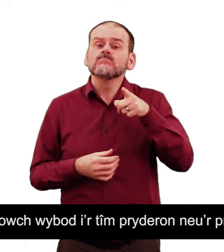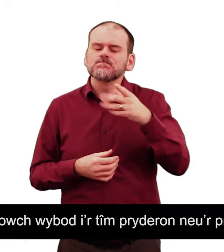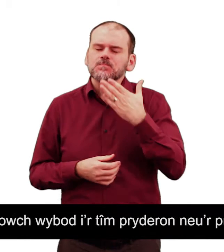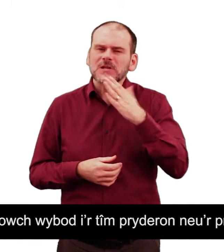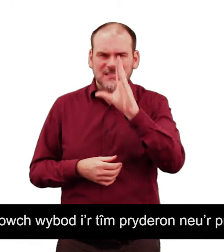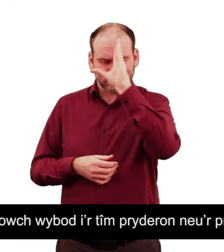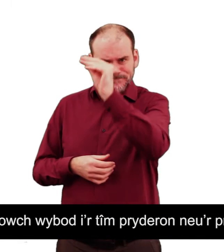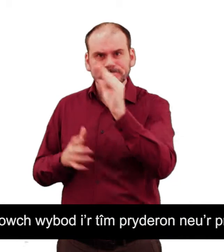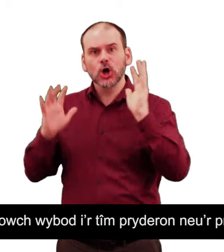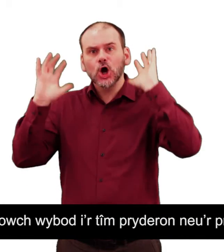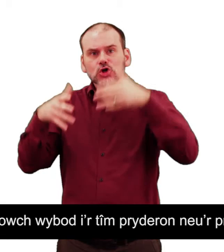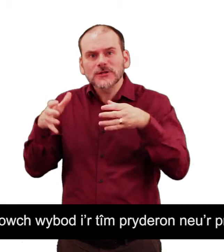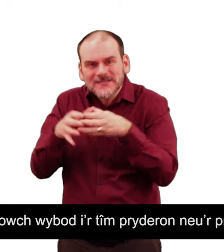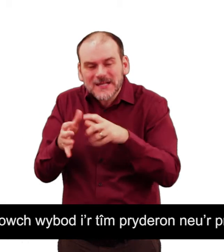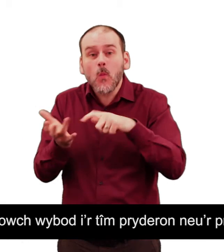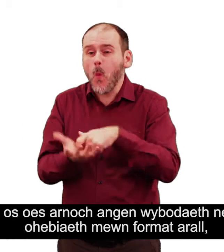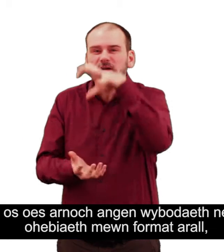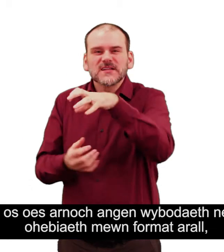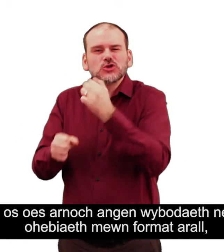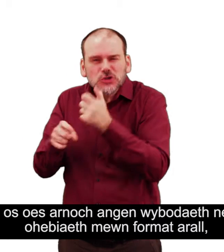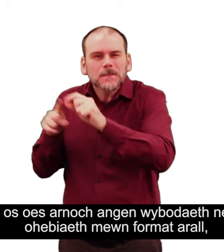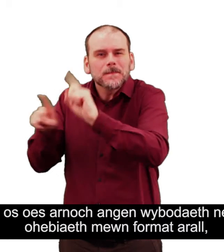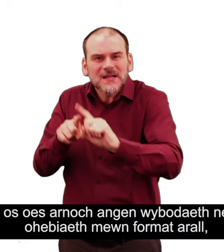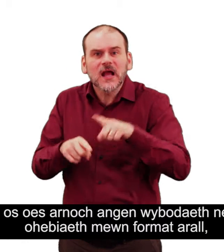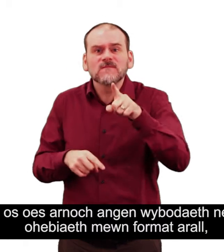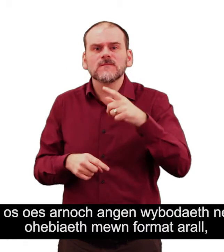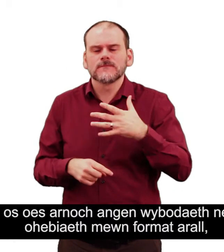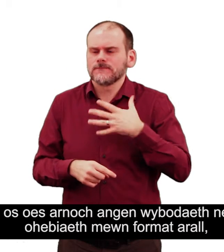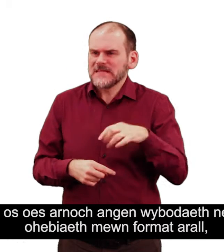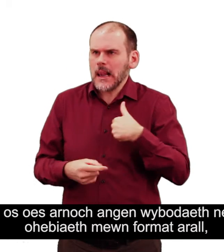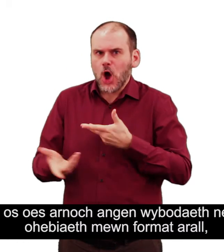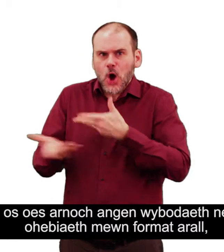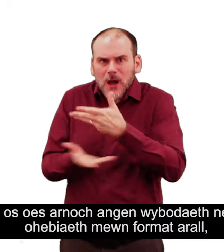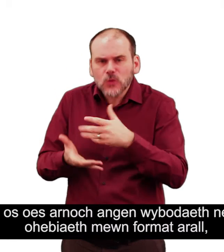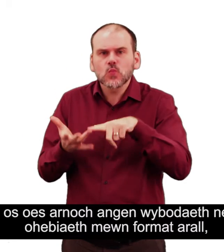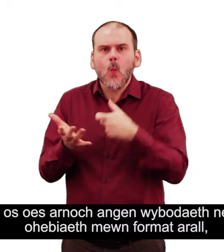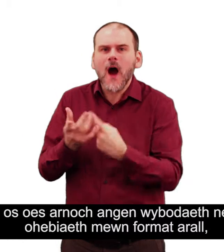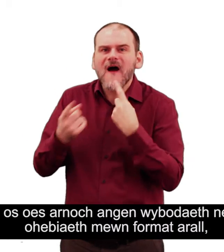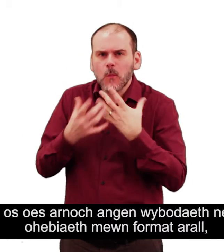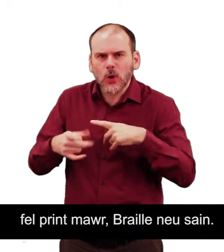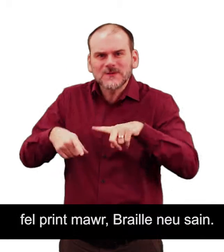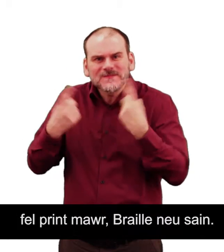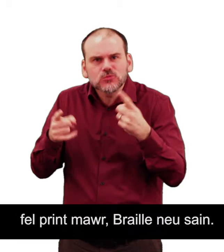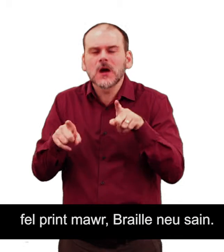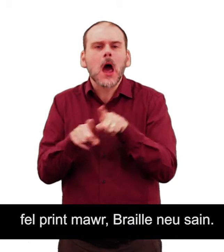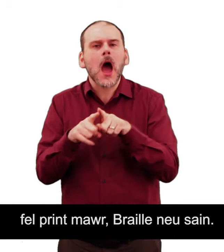Rhowch wybod i'r tîm pryderon neu'r practis os oes arnoch angen wybodaeth neu ohebiaeth mewn fformat arall, fel print mawr, breil